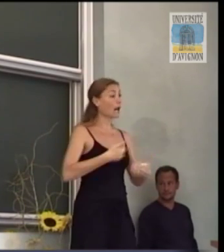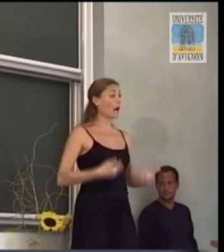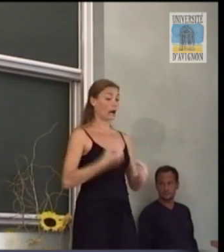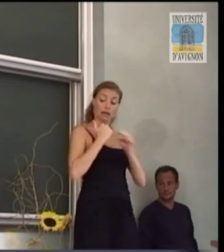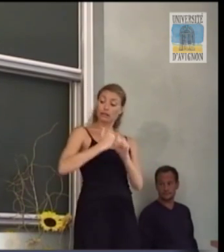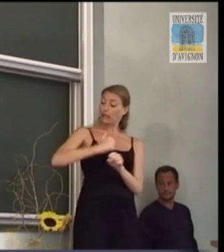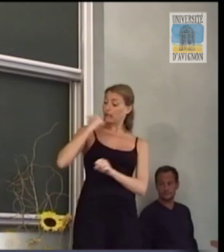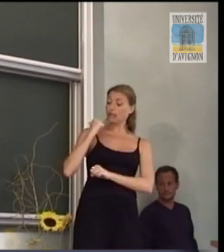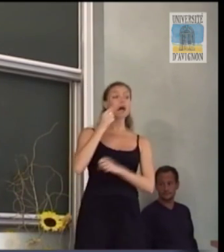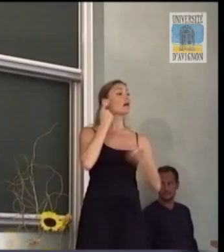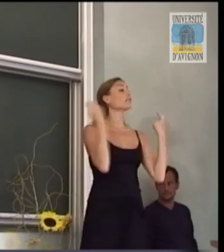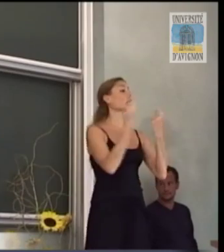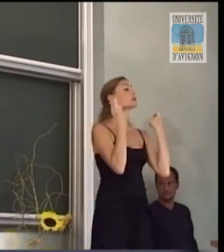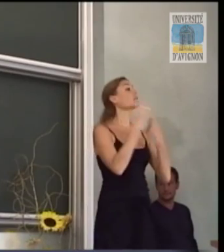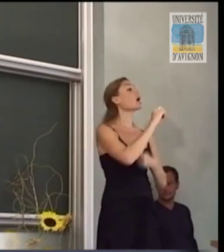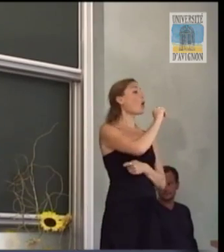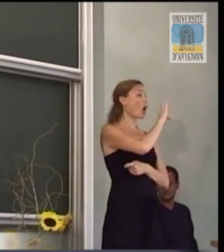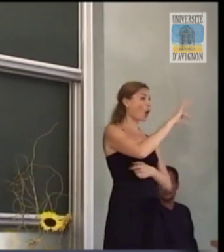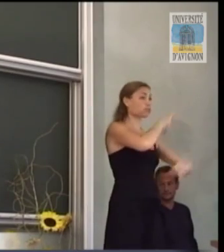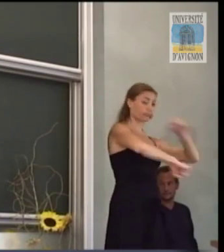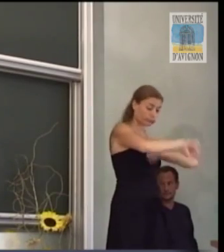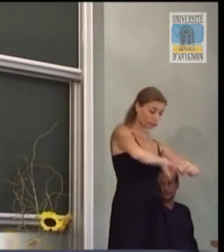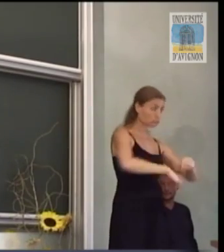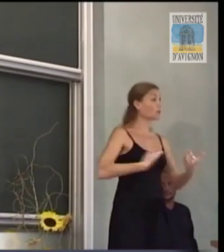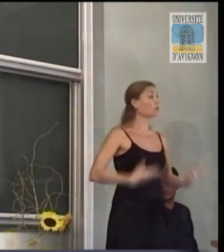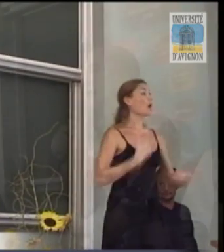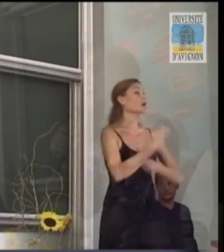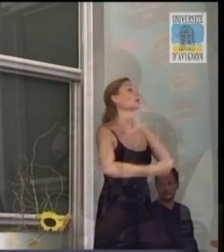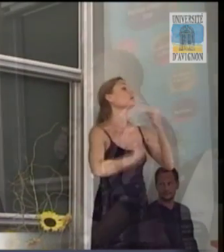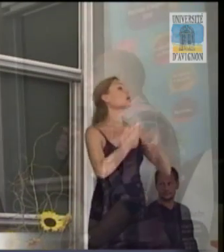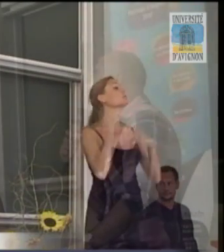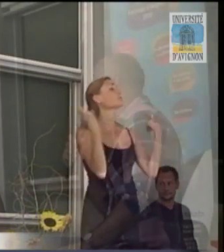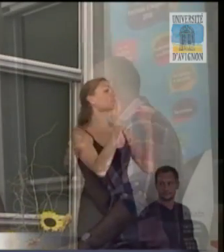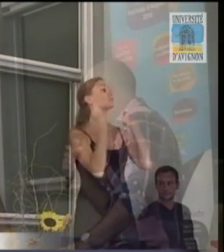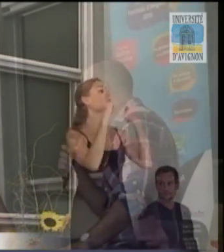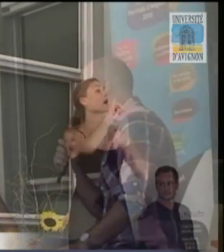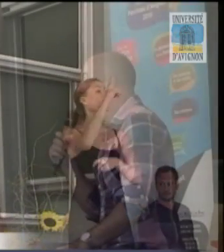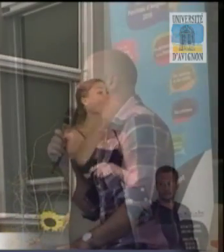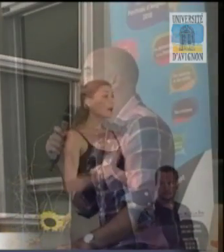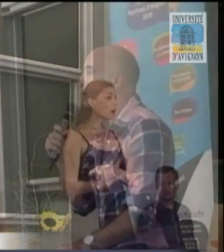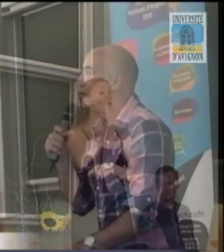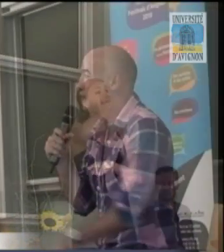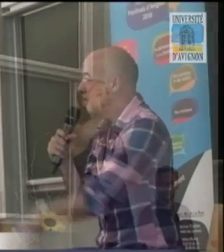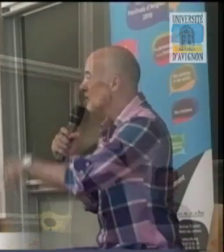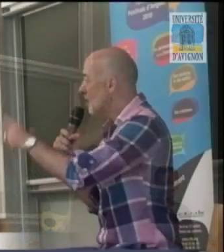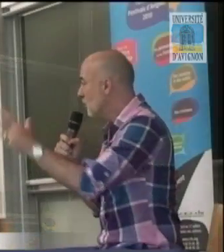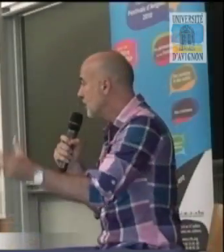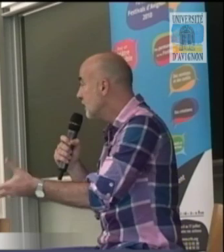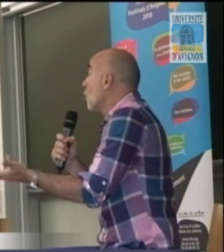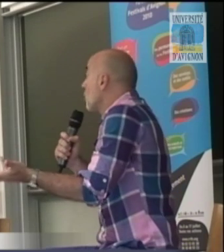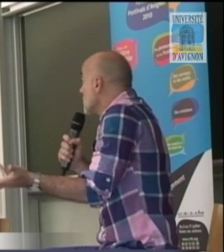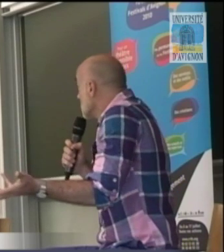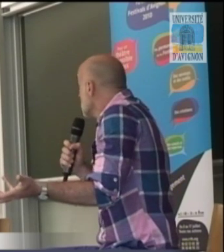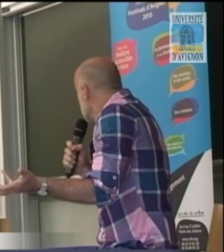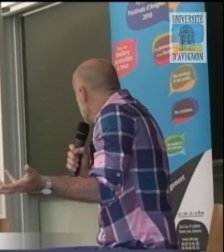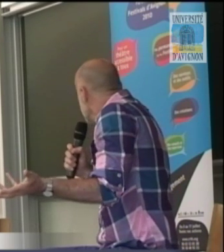c'est le in qui prend la main, comme quoi, finalement, la nation, dans sa globalité